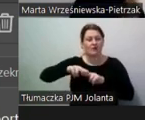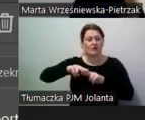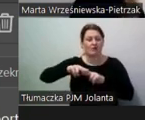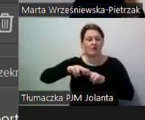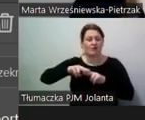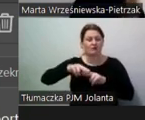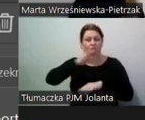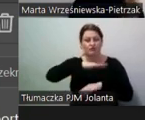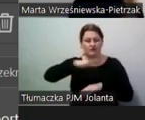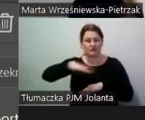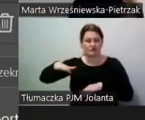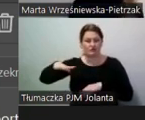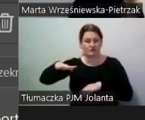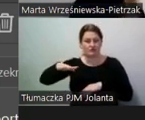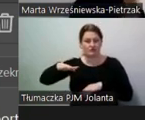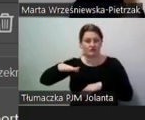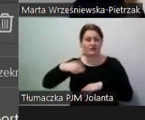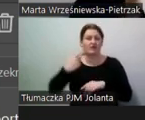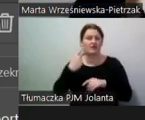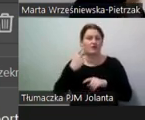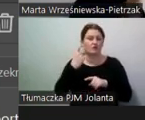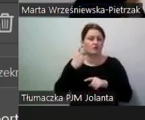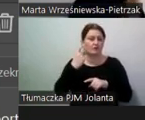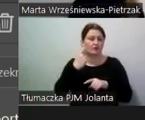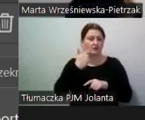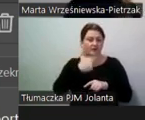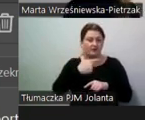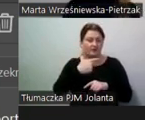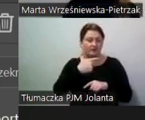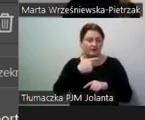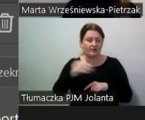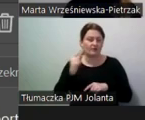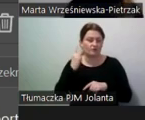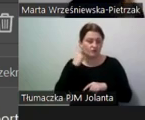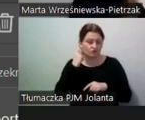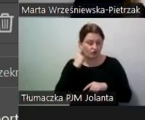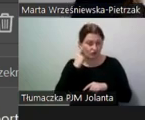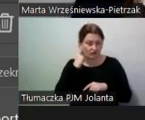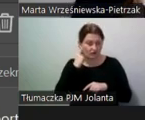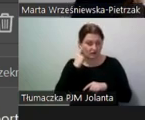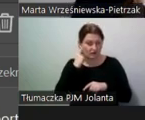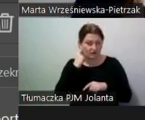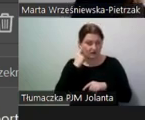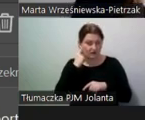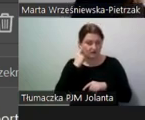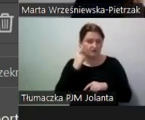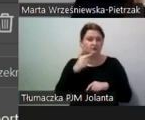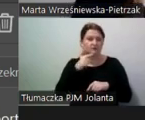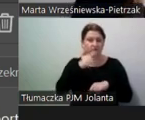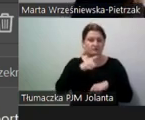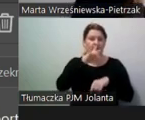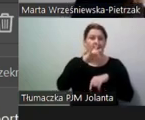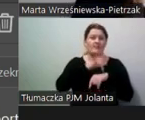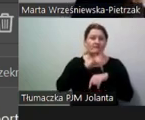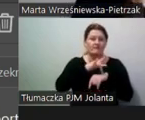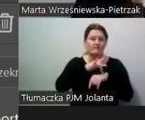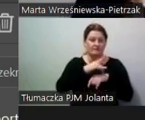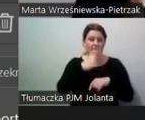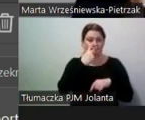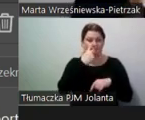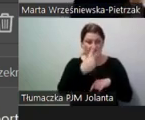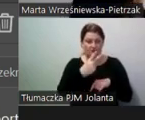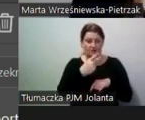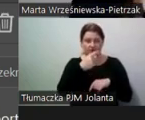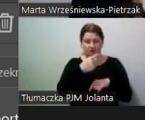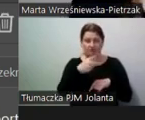strony niesłyszących uczniów z wadą słuchu, czyli to jest wynik, który widzimy